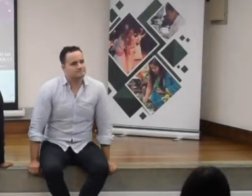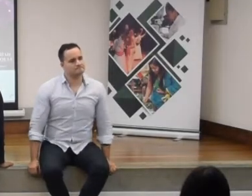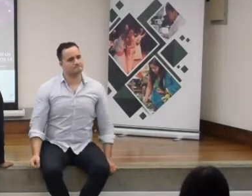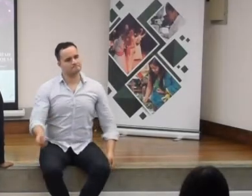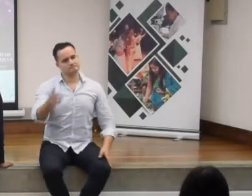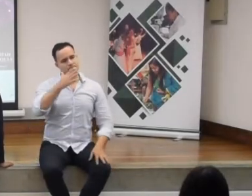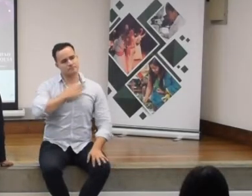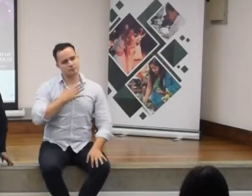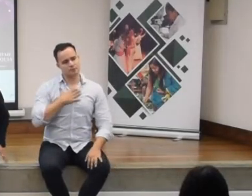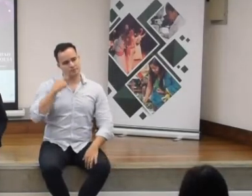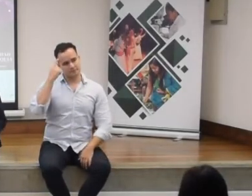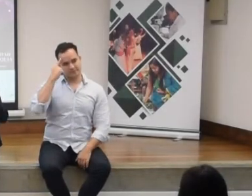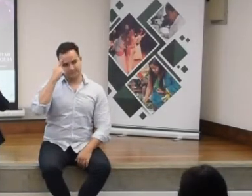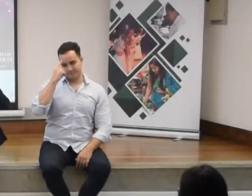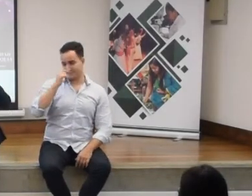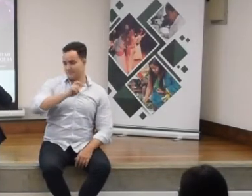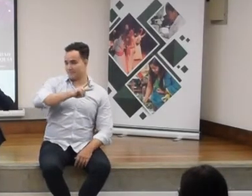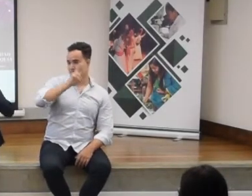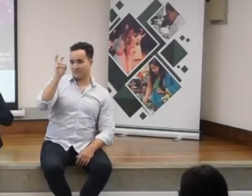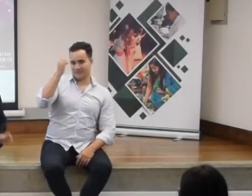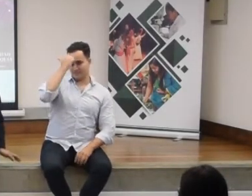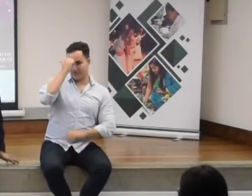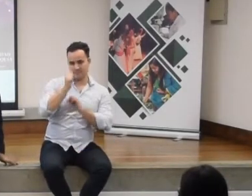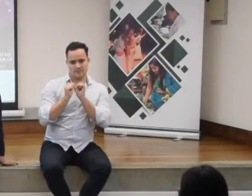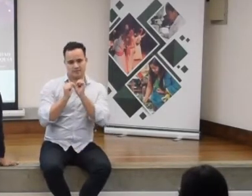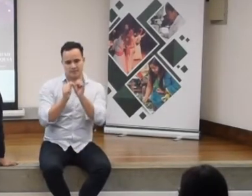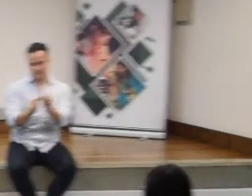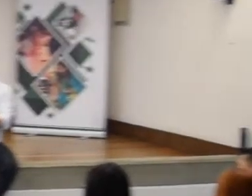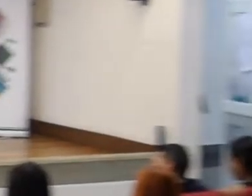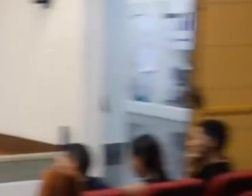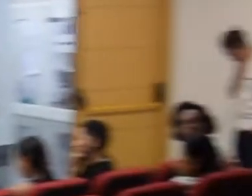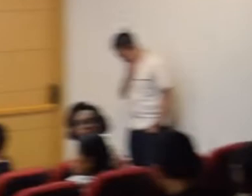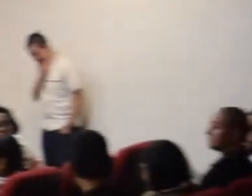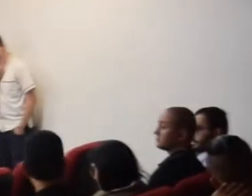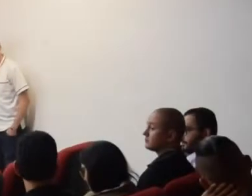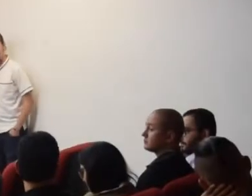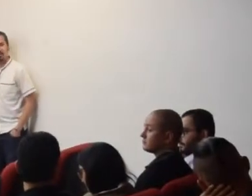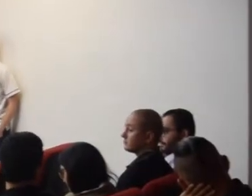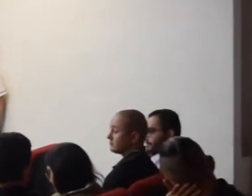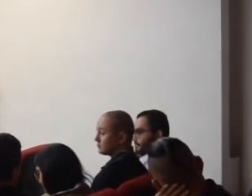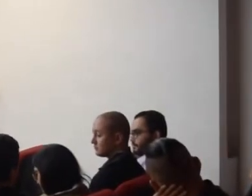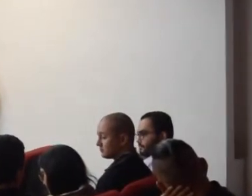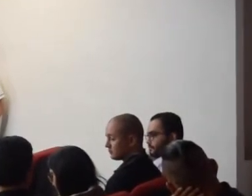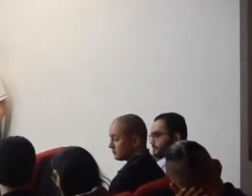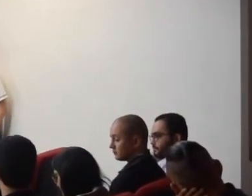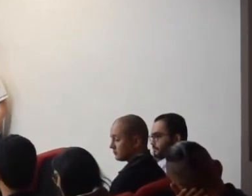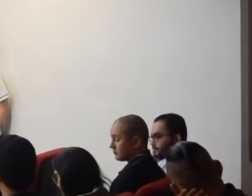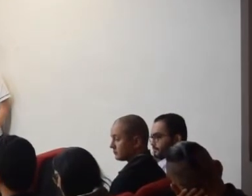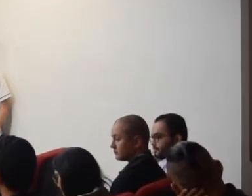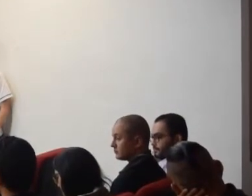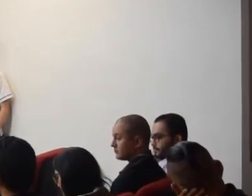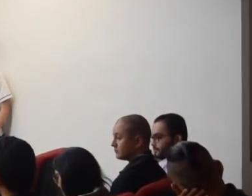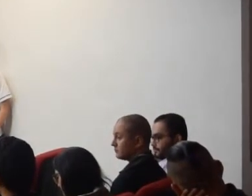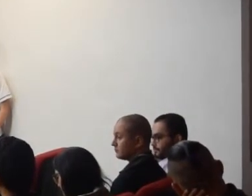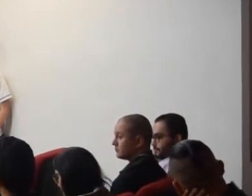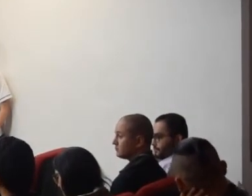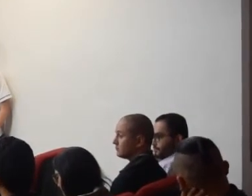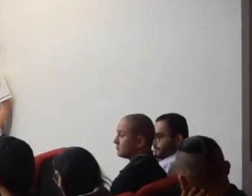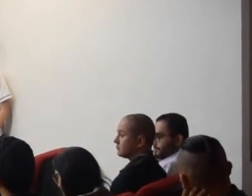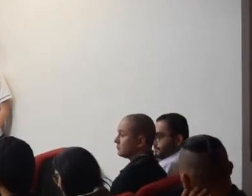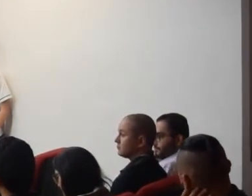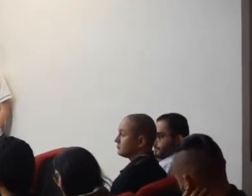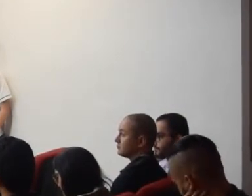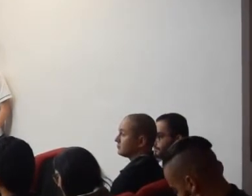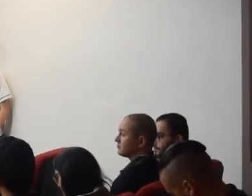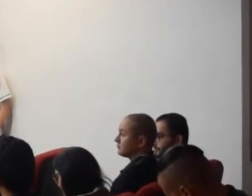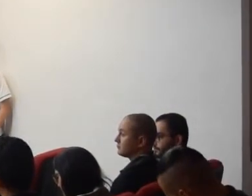Pienso que de todas maneras nuestro tema es permanencia, pienso que hay que hablar de la permanencia, qué va a ser esos acuerdos que vamos a hacer en